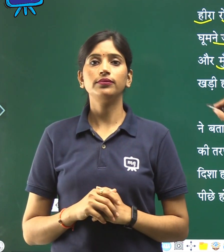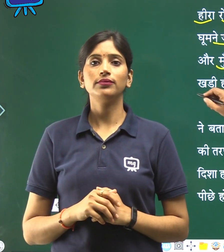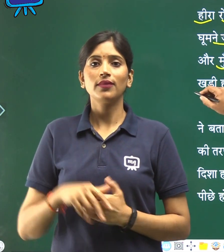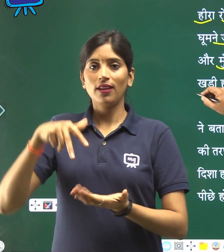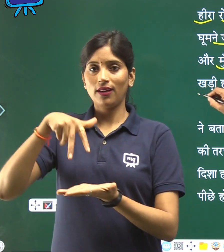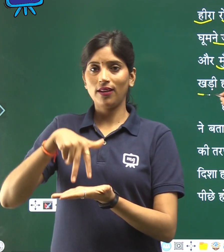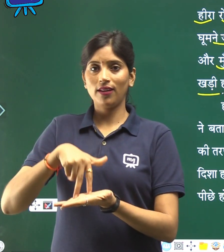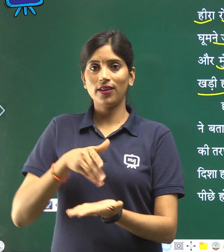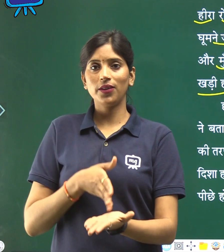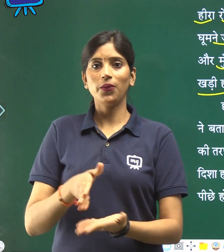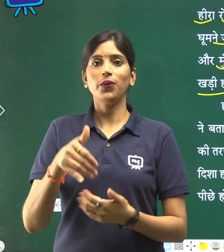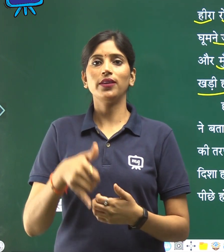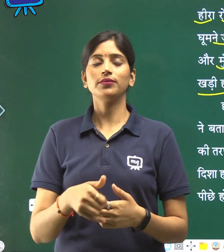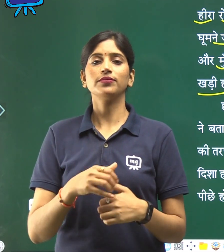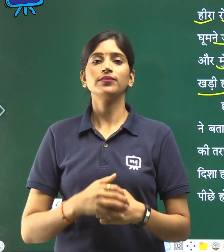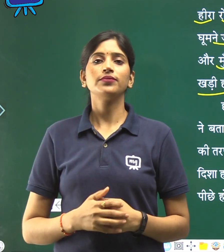खड़ी हो गई।